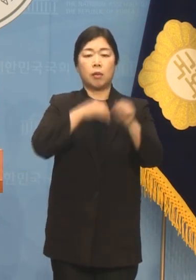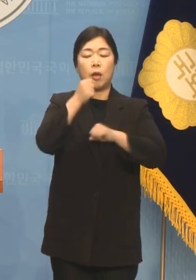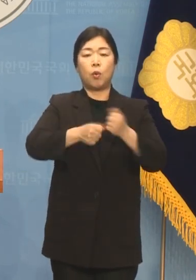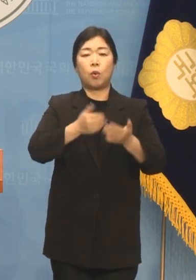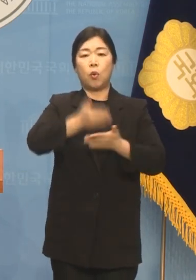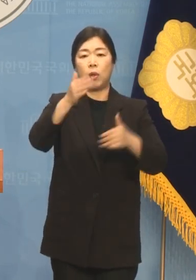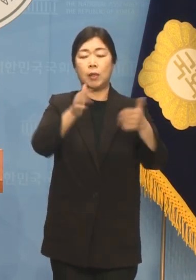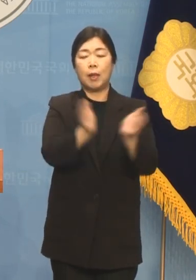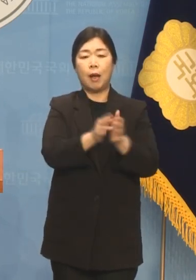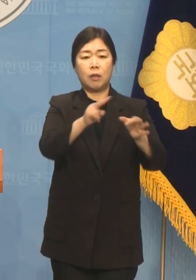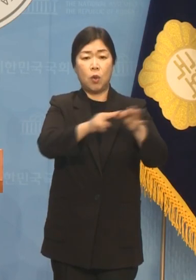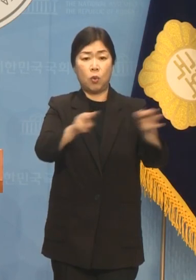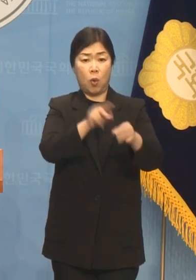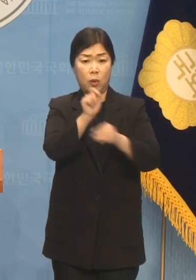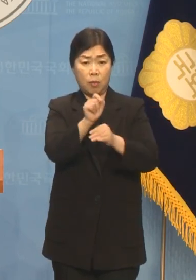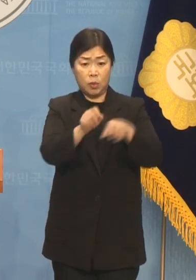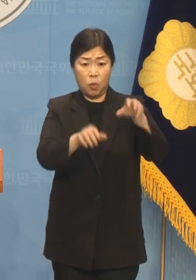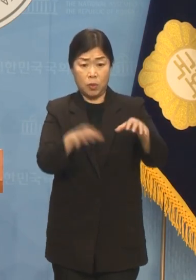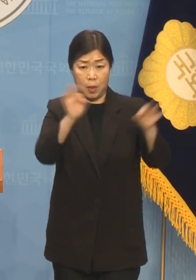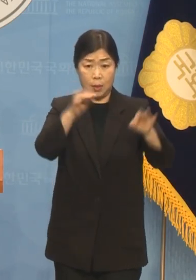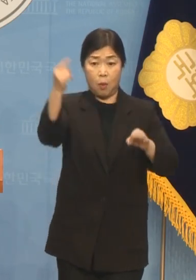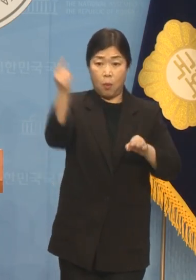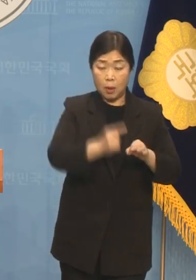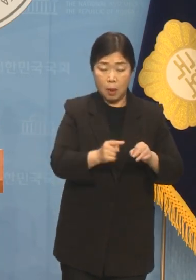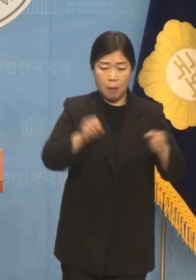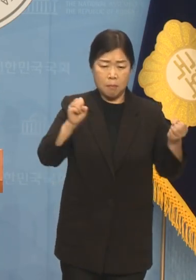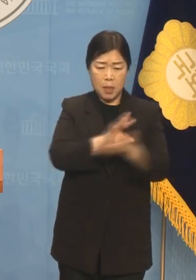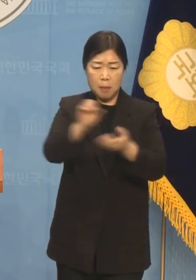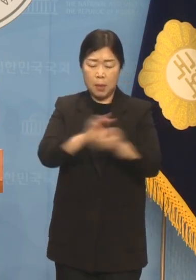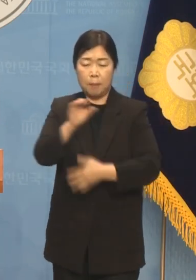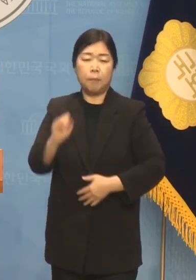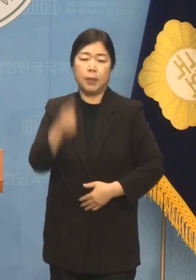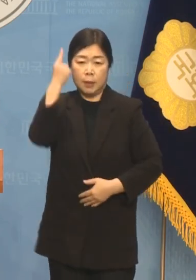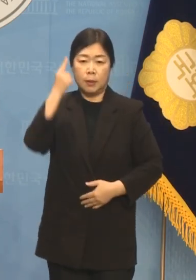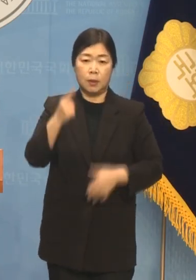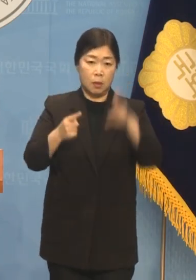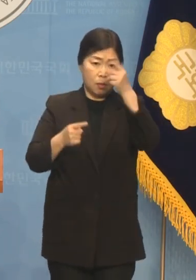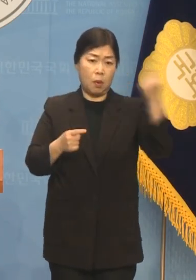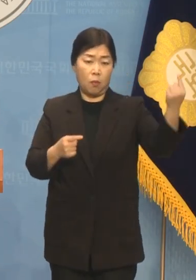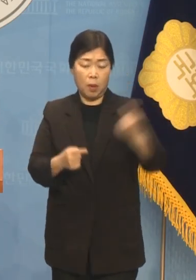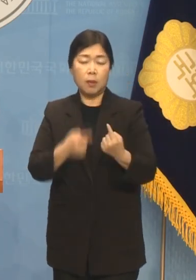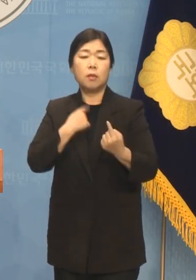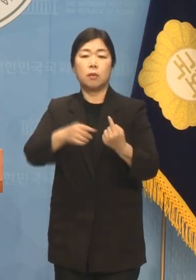당사에서 소란을 피워 경찰이 출동하는 일까지 발생한 것입니다.